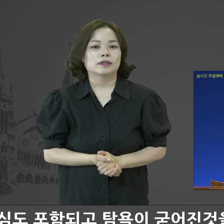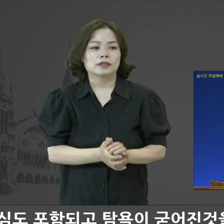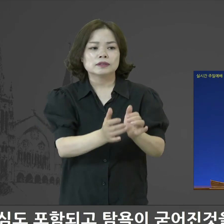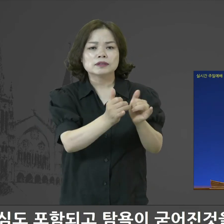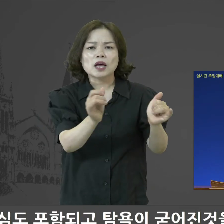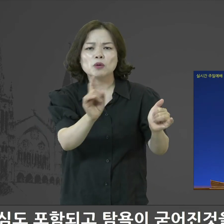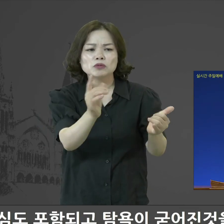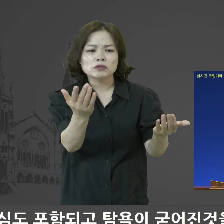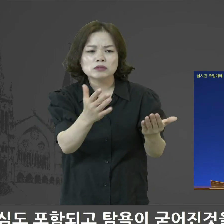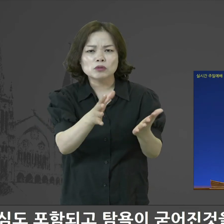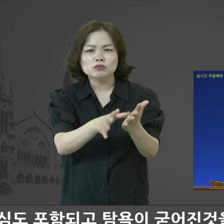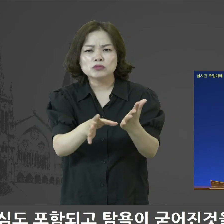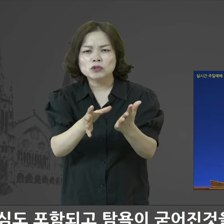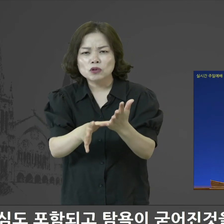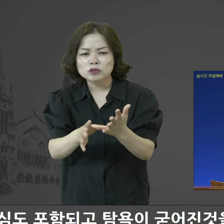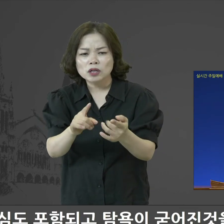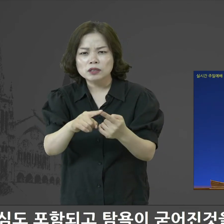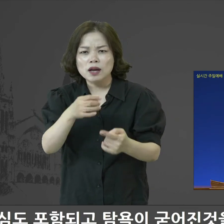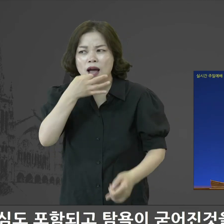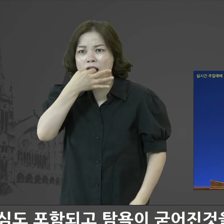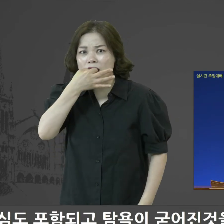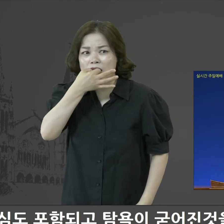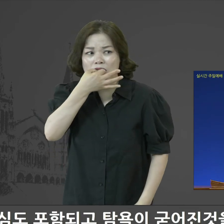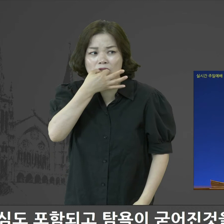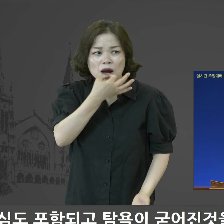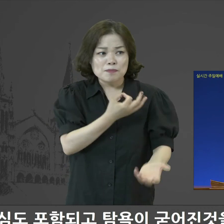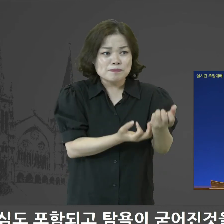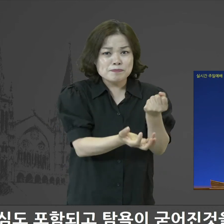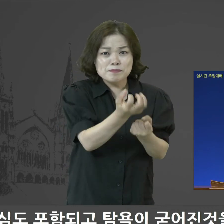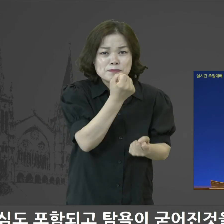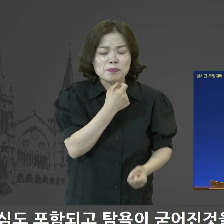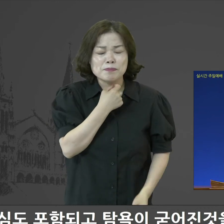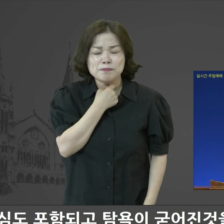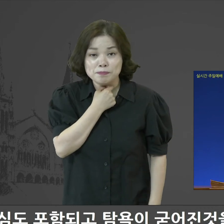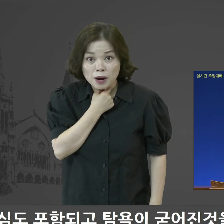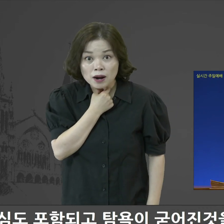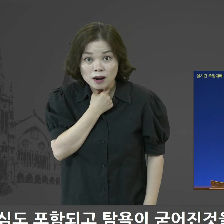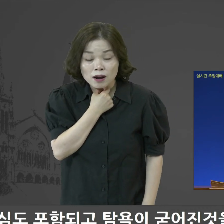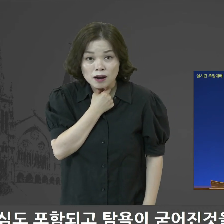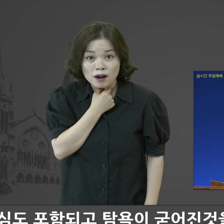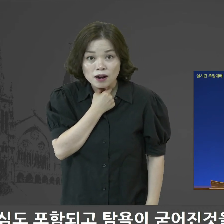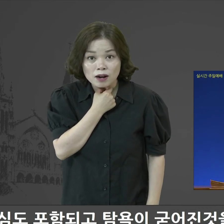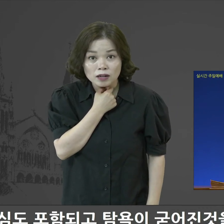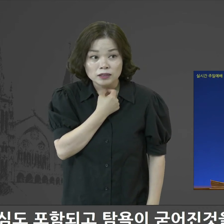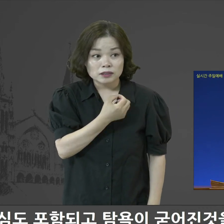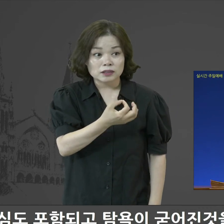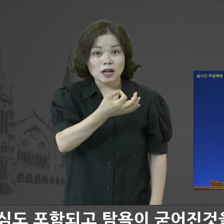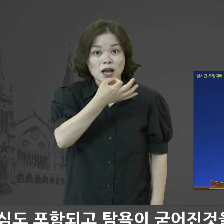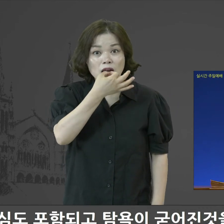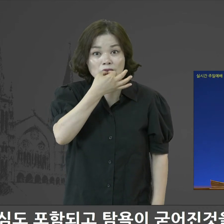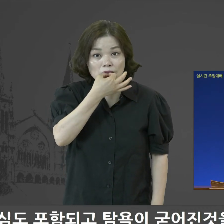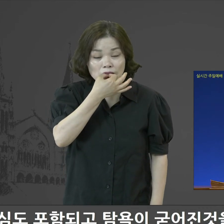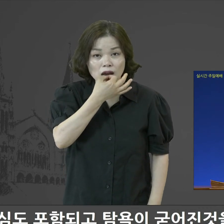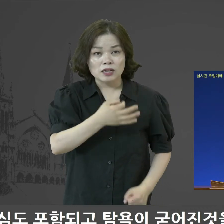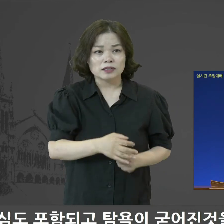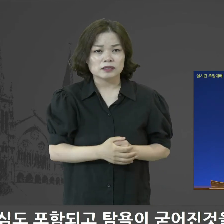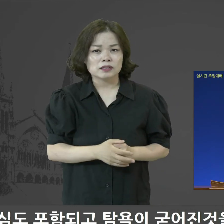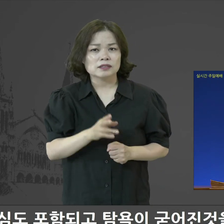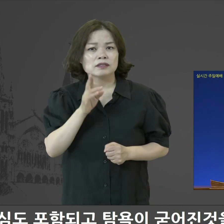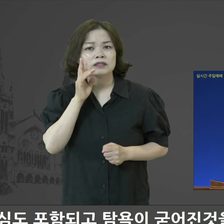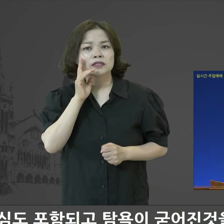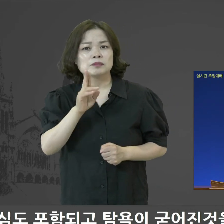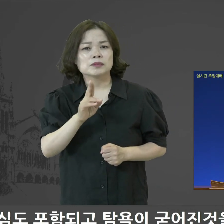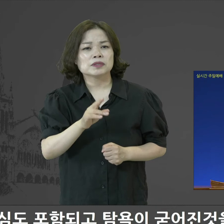사람이 어떤 일이나 물건 혹은 대상에 욕심을 갖게 되는데 그 욕심이